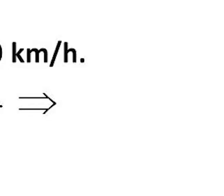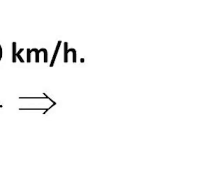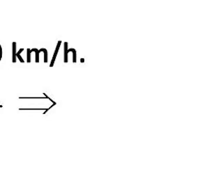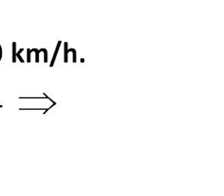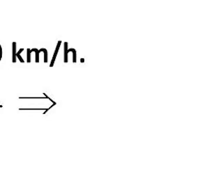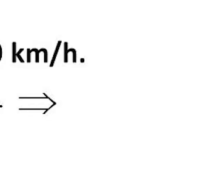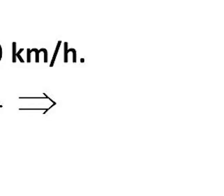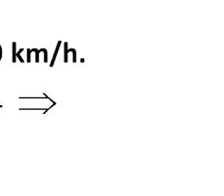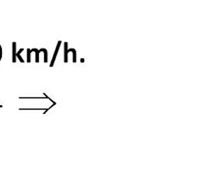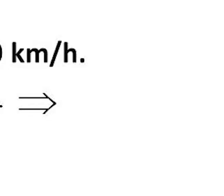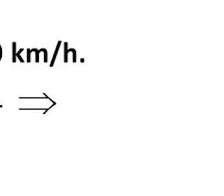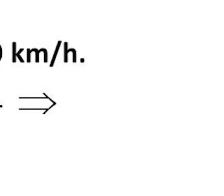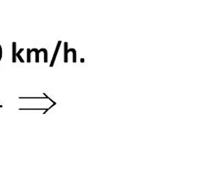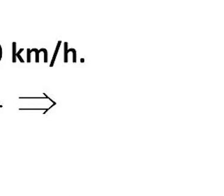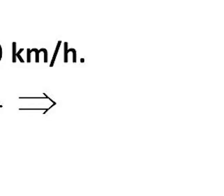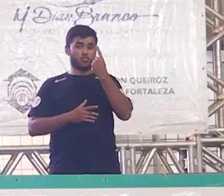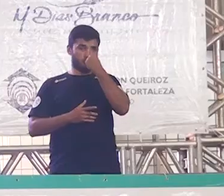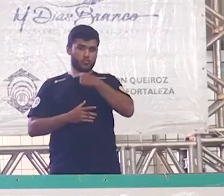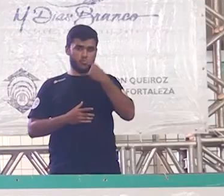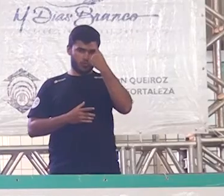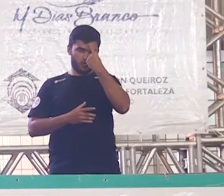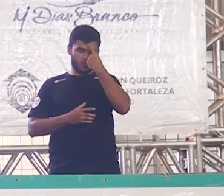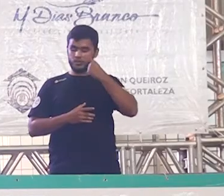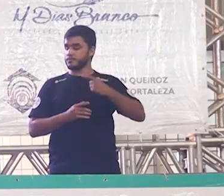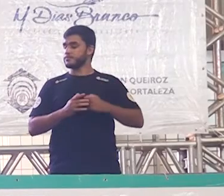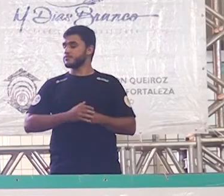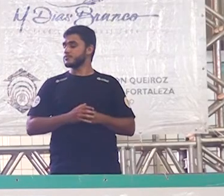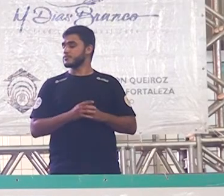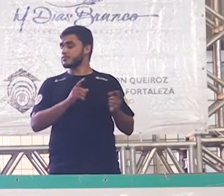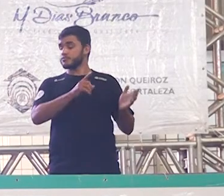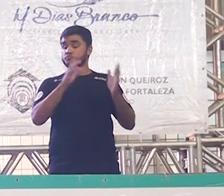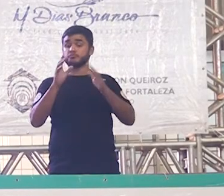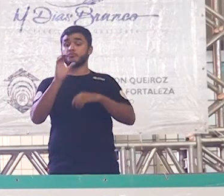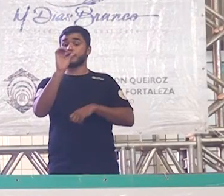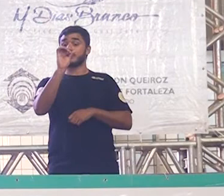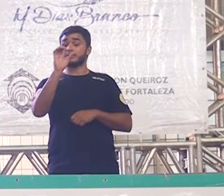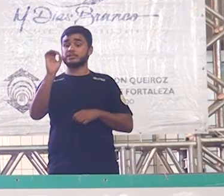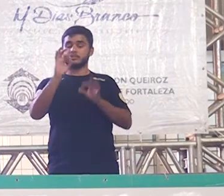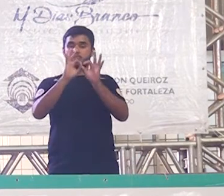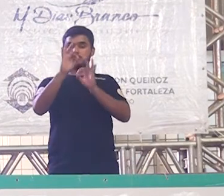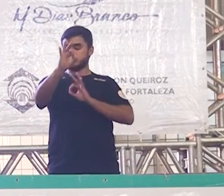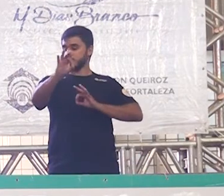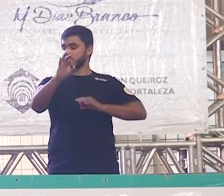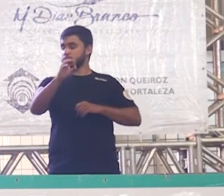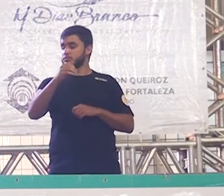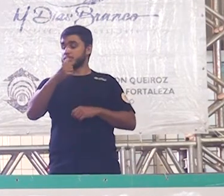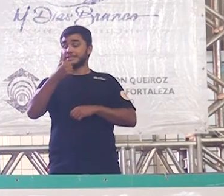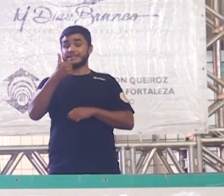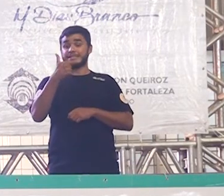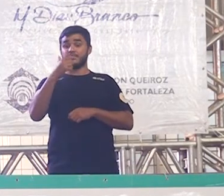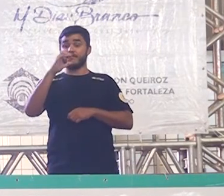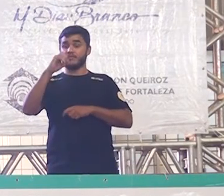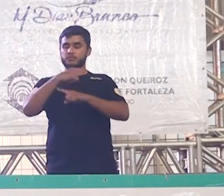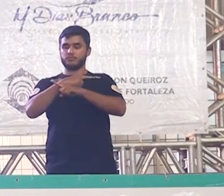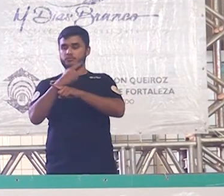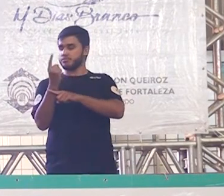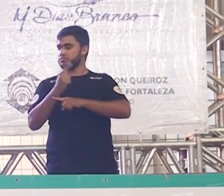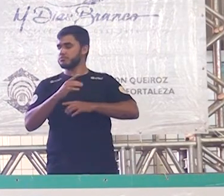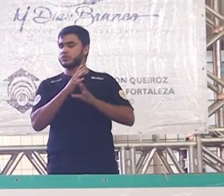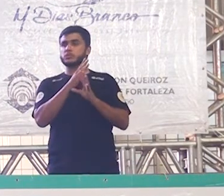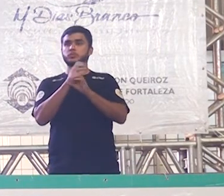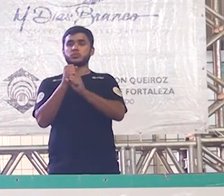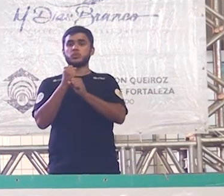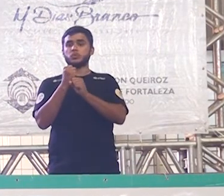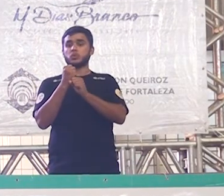1 hora 80 por 80, mais meia hora no segundo trecho. Nós vamos ter um tempo de 1 hora e meia Resposta